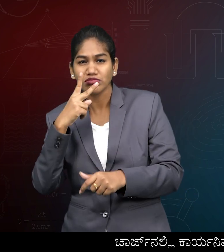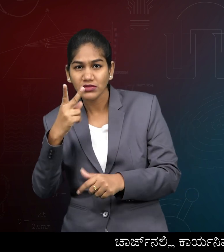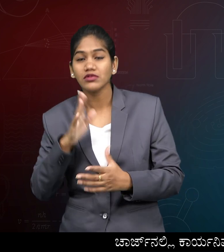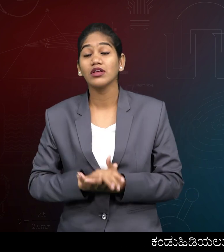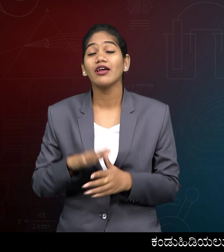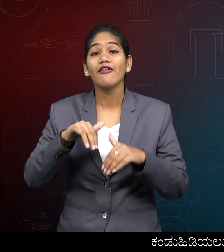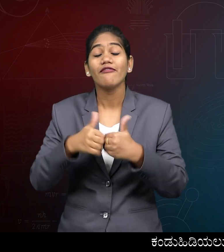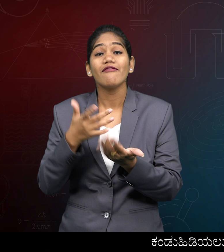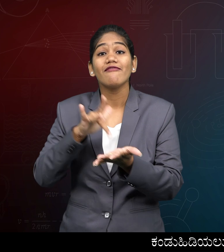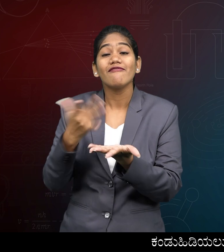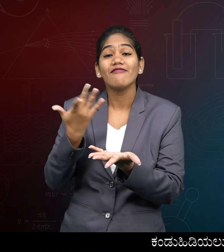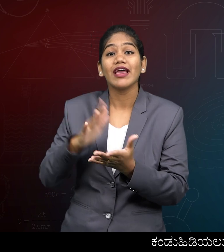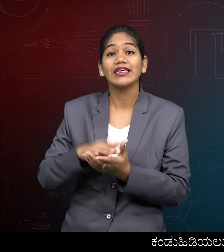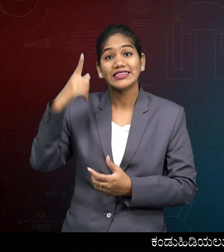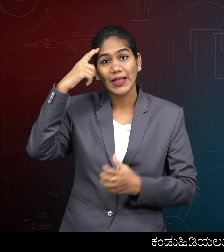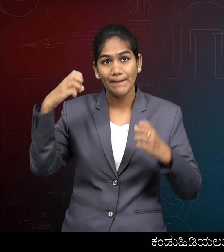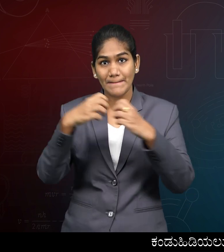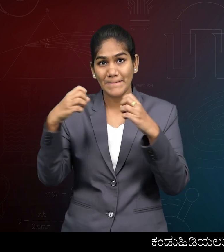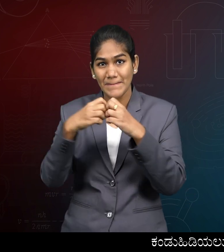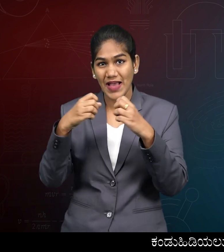ದಿಕ್ಕನ್ನು ಕಂಡುಹಿಡಿಯಲು ಸುಲಭವಾದ ವಿಧಾನವಾಗಿದೆ.